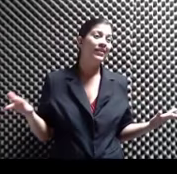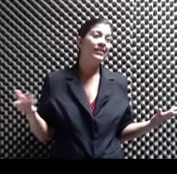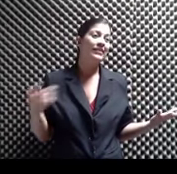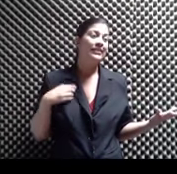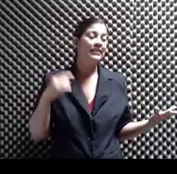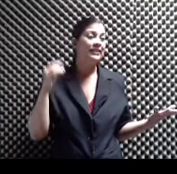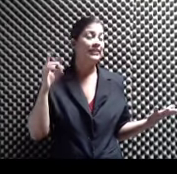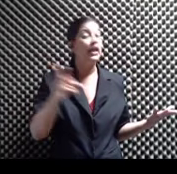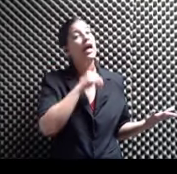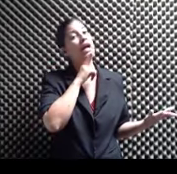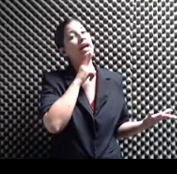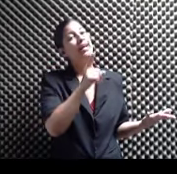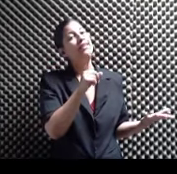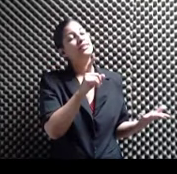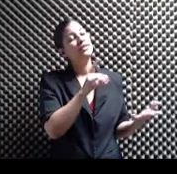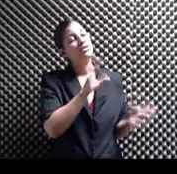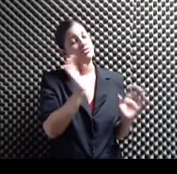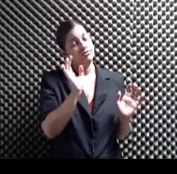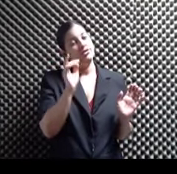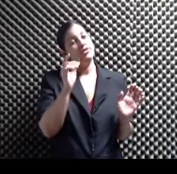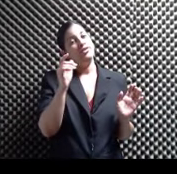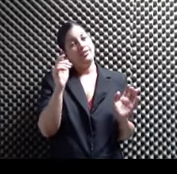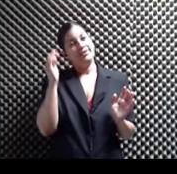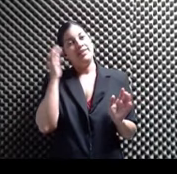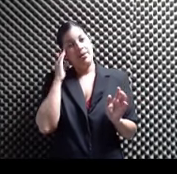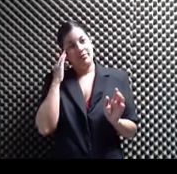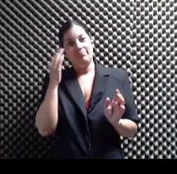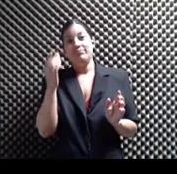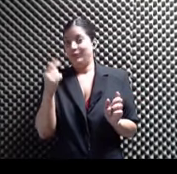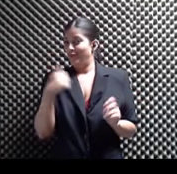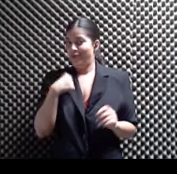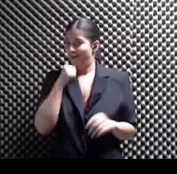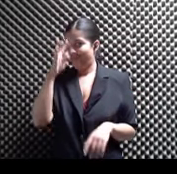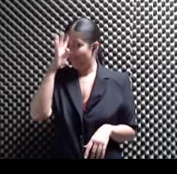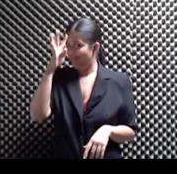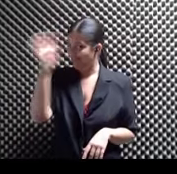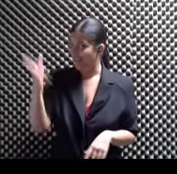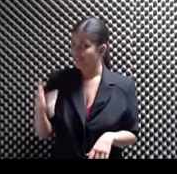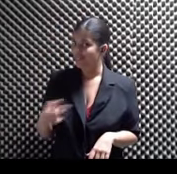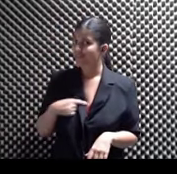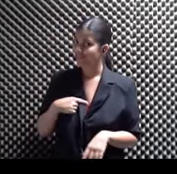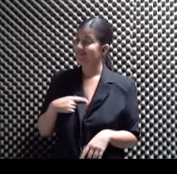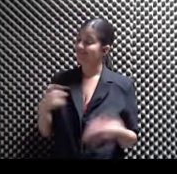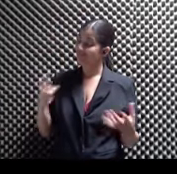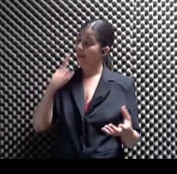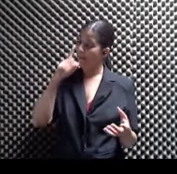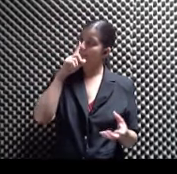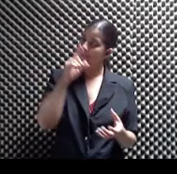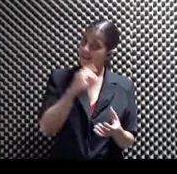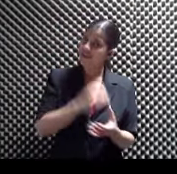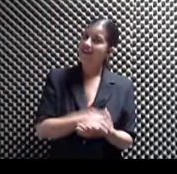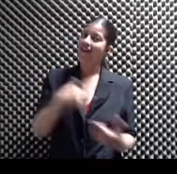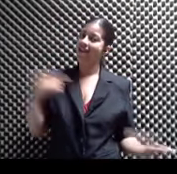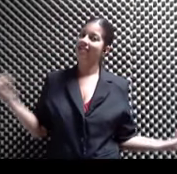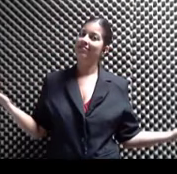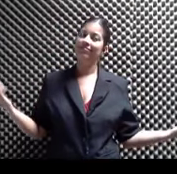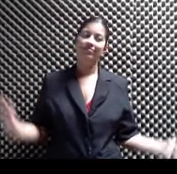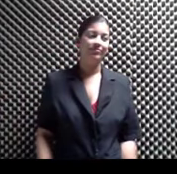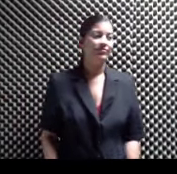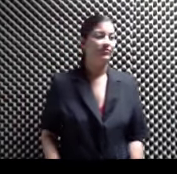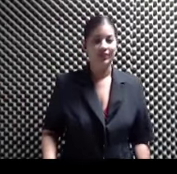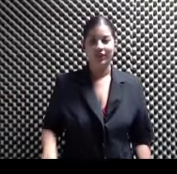Este es el día del tapón. Dentro de... Me da credibilidad a Víctor, que no estaba inventándome nada. Reina, sí, sí, ¿verdad? Sí. Óyeme, que es que no fue que